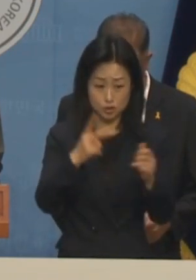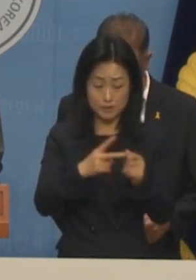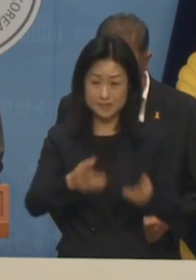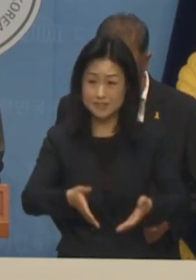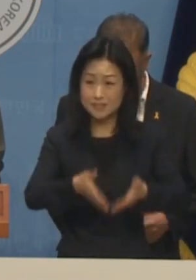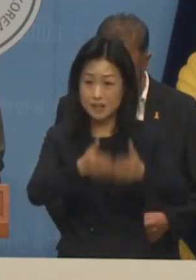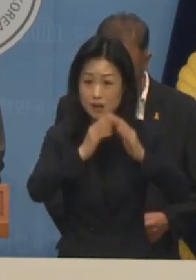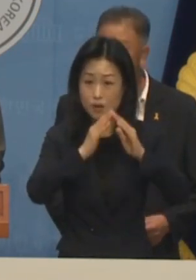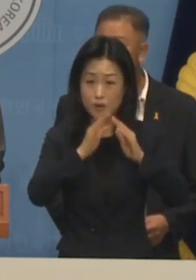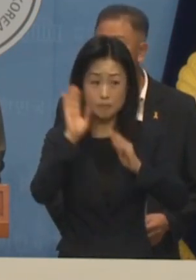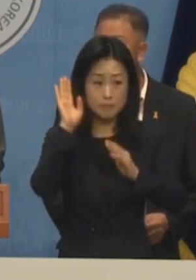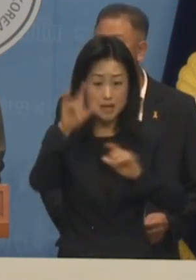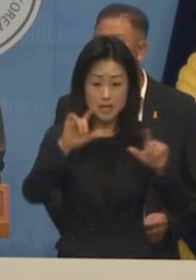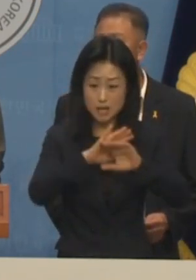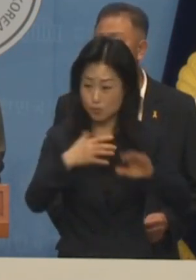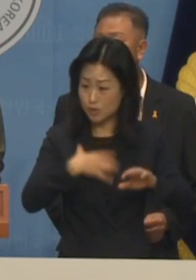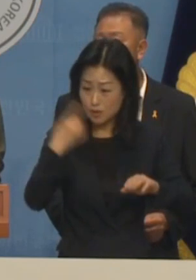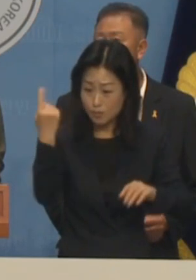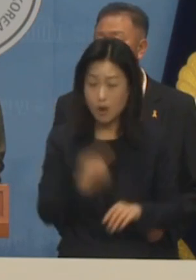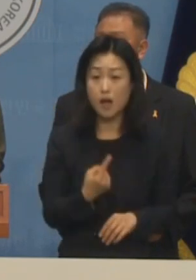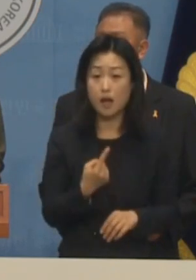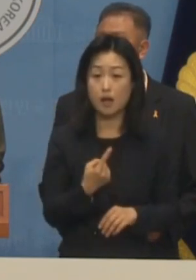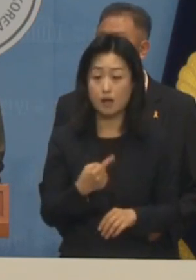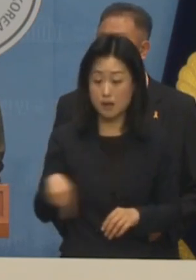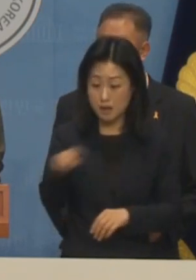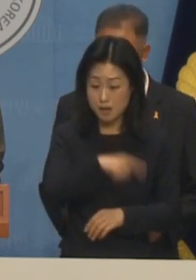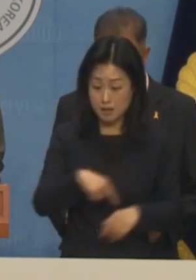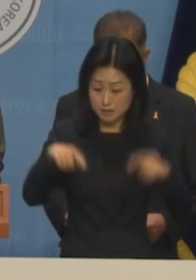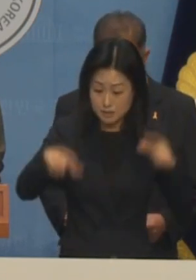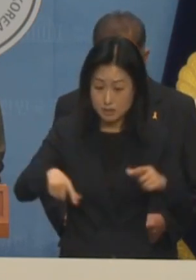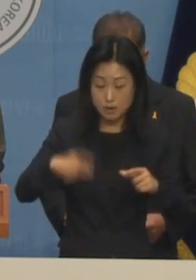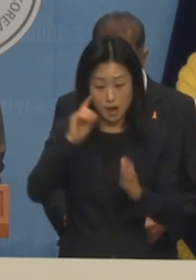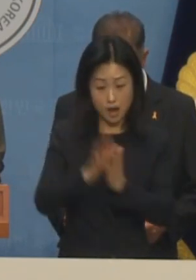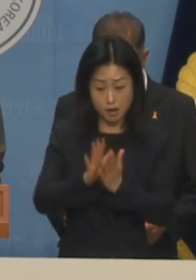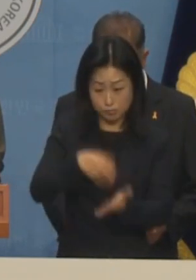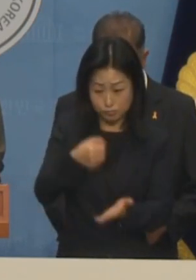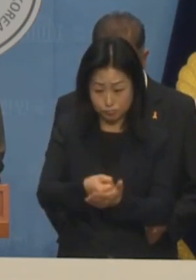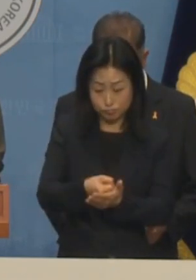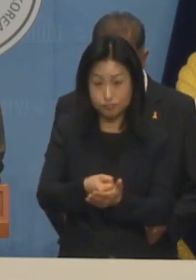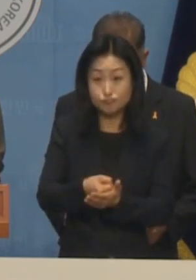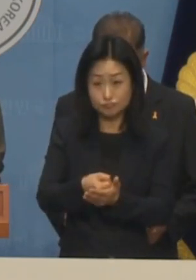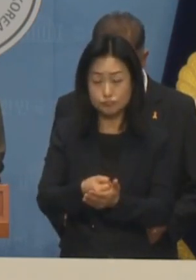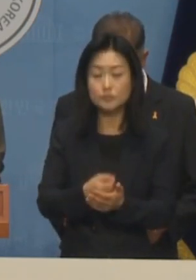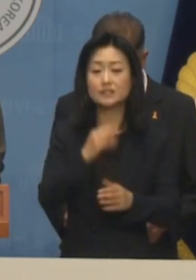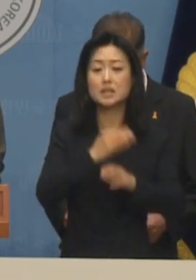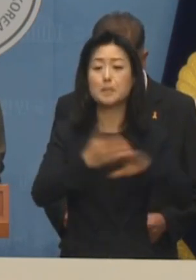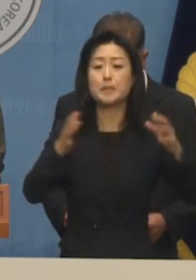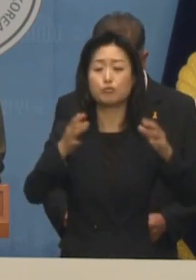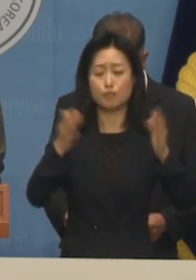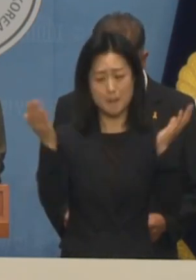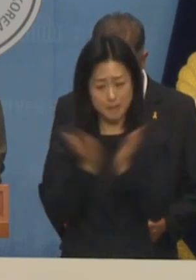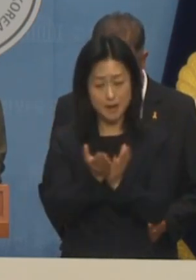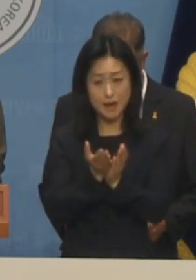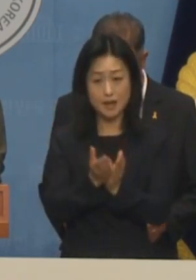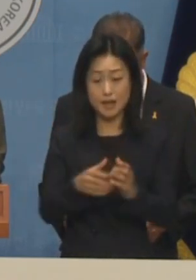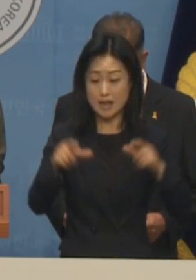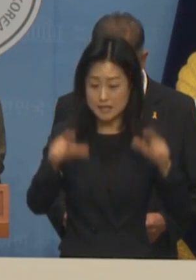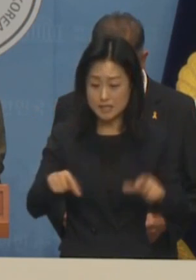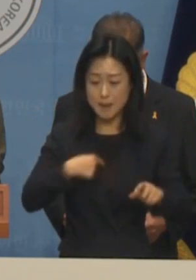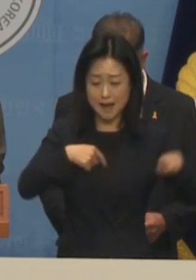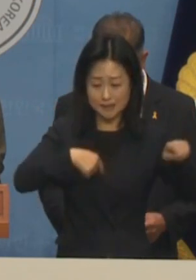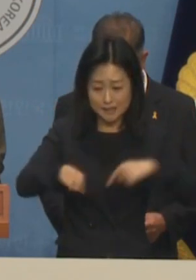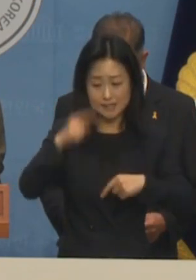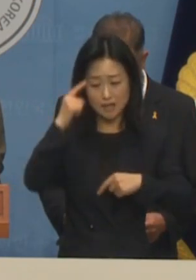여부는 제주 도민이 결정하는 것이 타당하다. 그것이 민주주의고 지방자치와